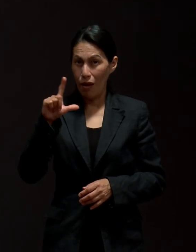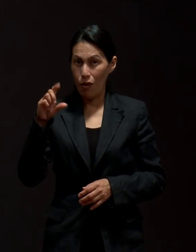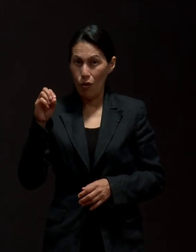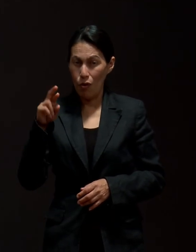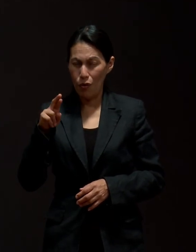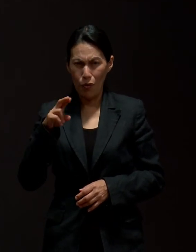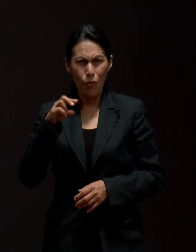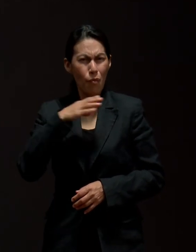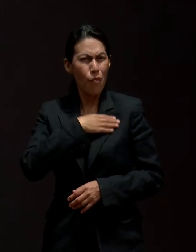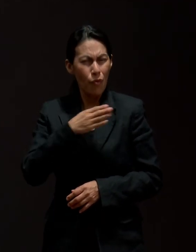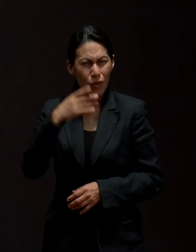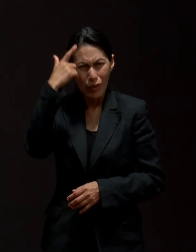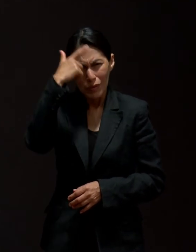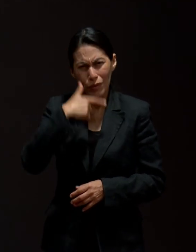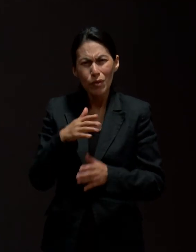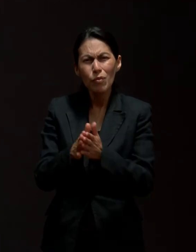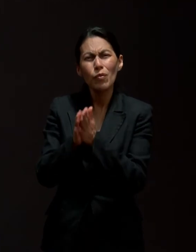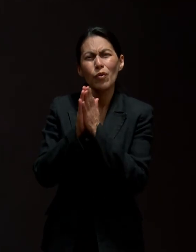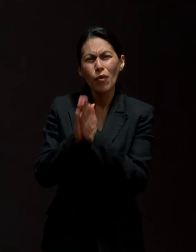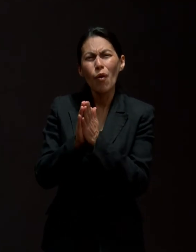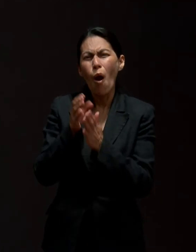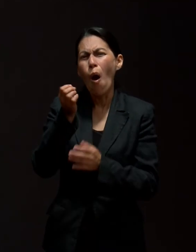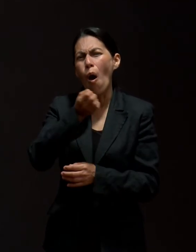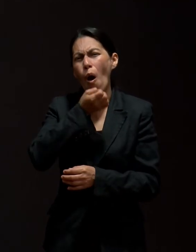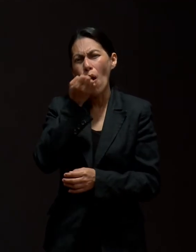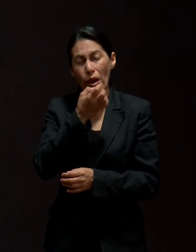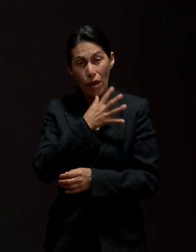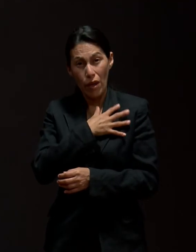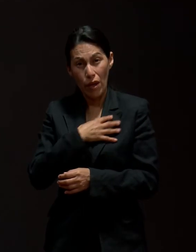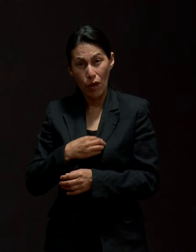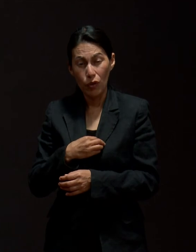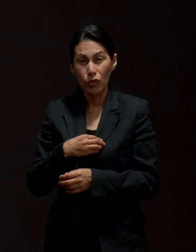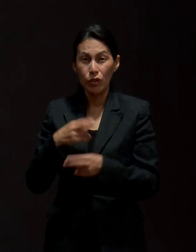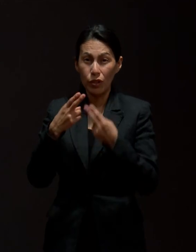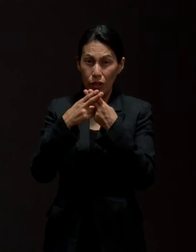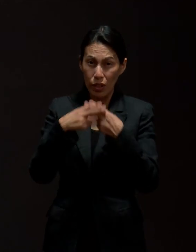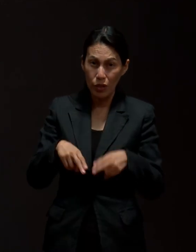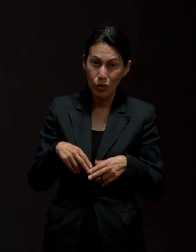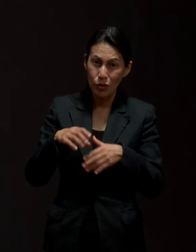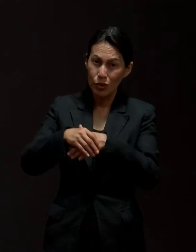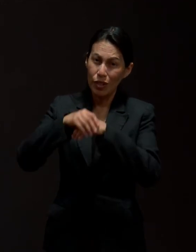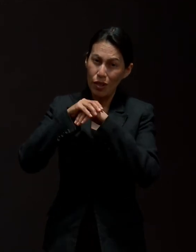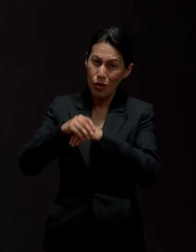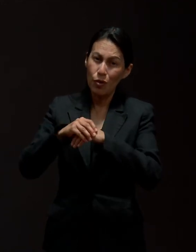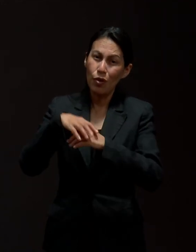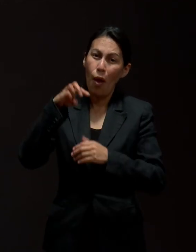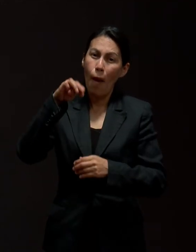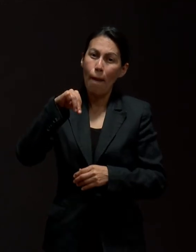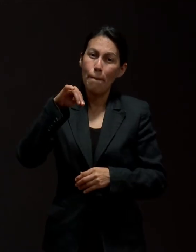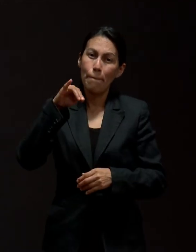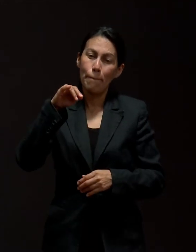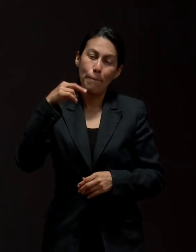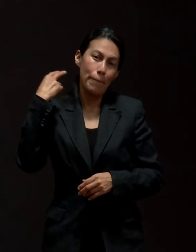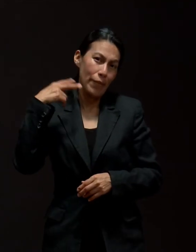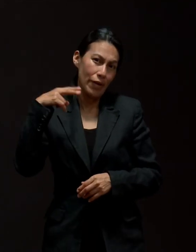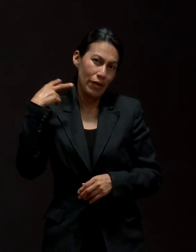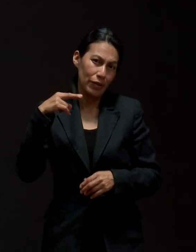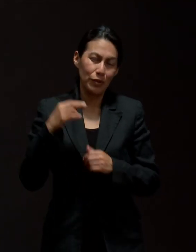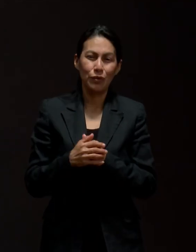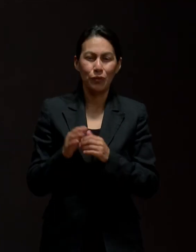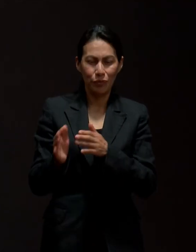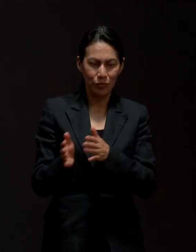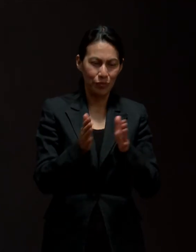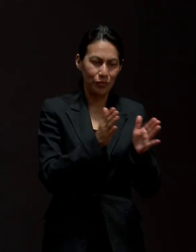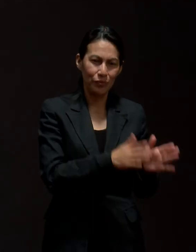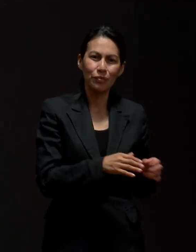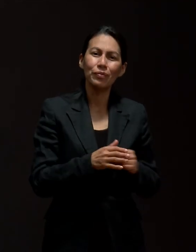por mis hijos y por mis nietos. Saludos desde Minatitlán, Veracruz. Amén, Mariana. Marta